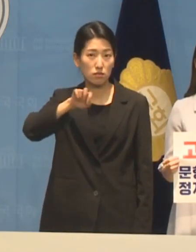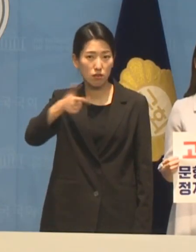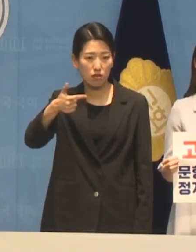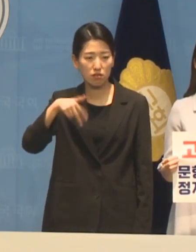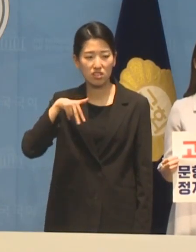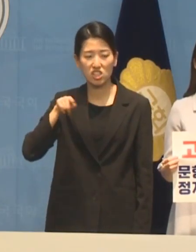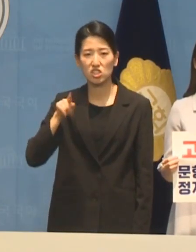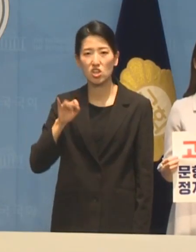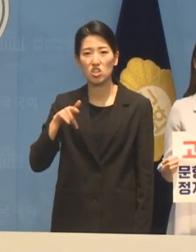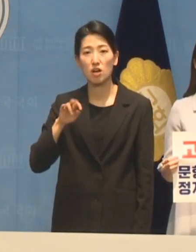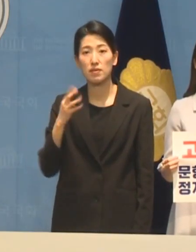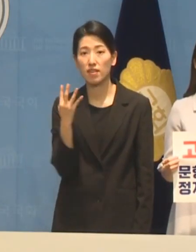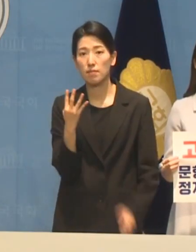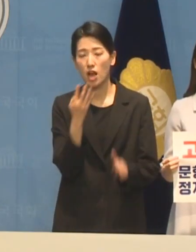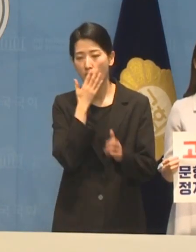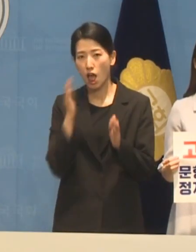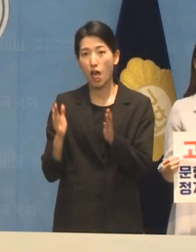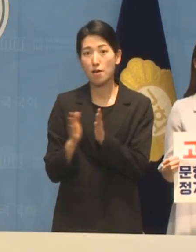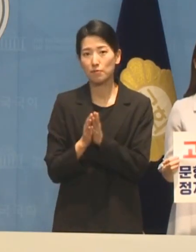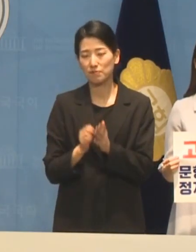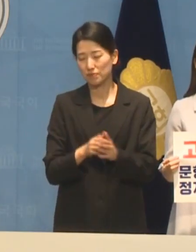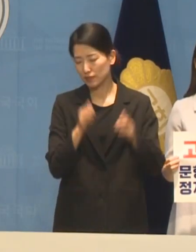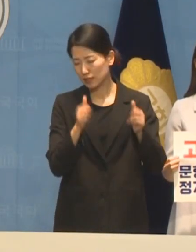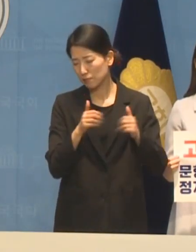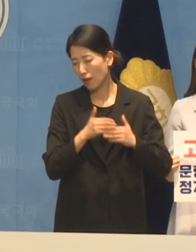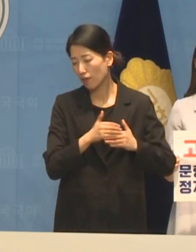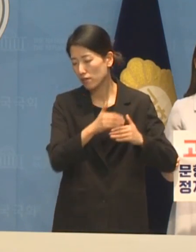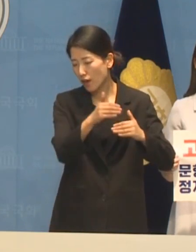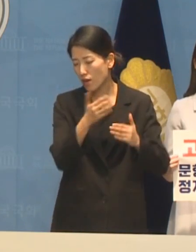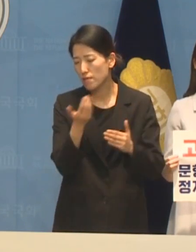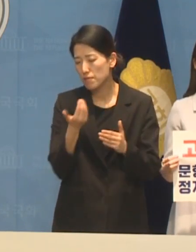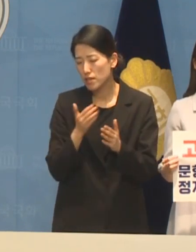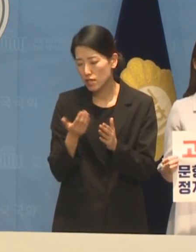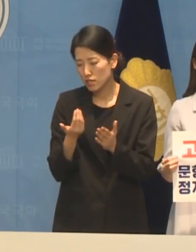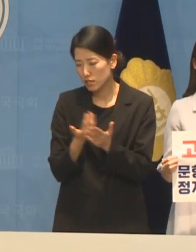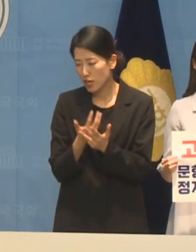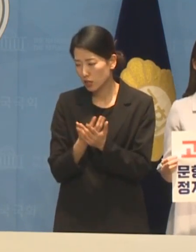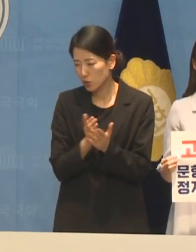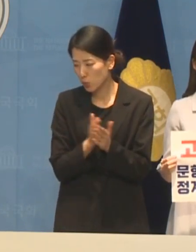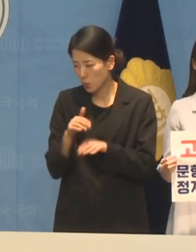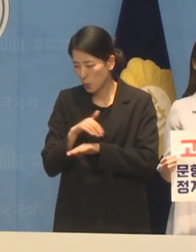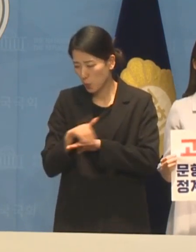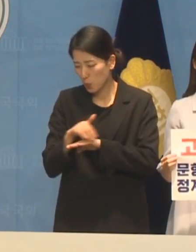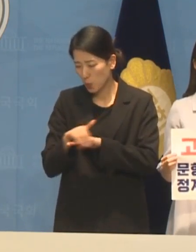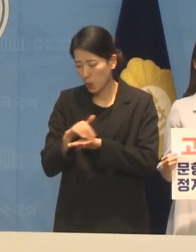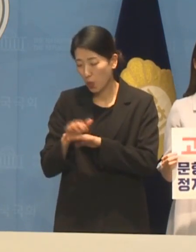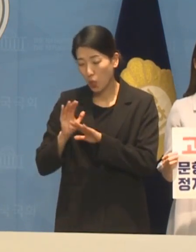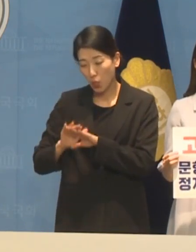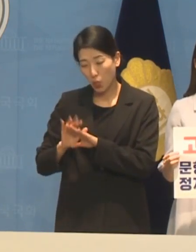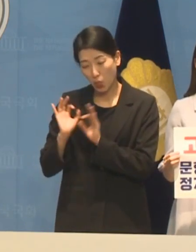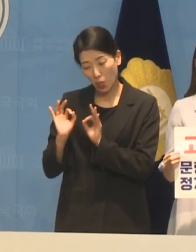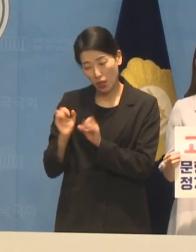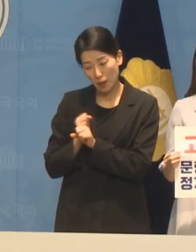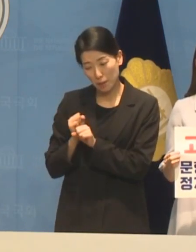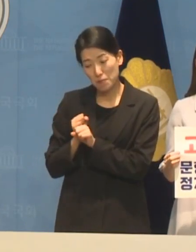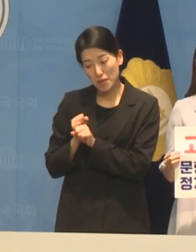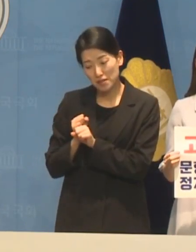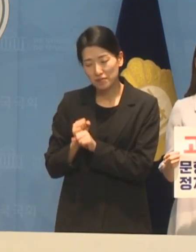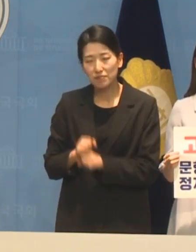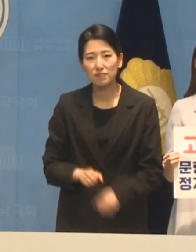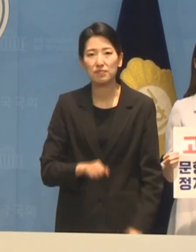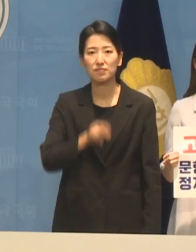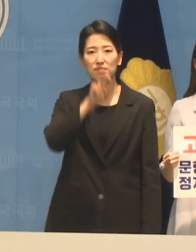문형배와 공모하여 대법 형태의 심판 진행에 관한 문서를 작성하고 문형배로 하여금 위에서